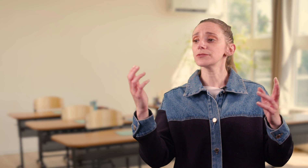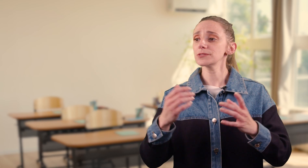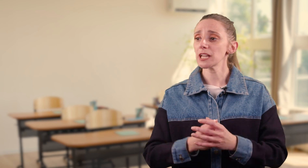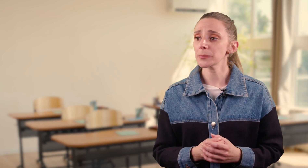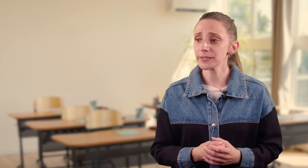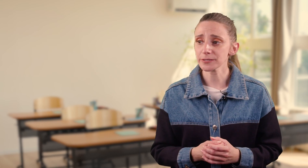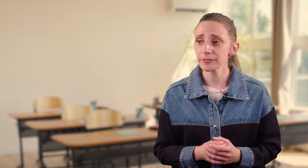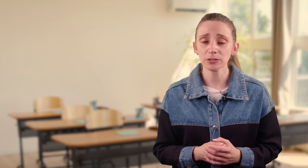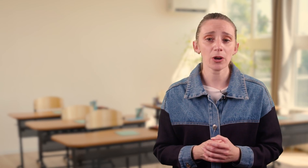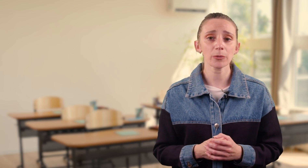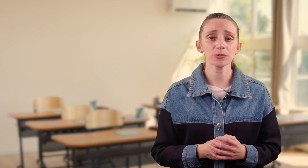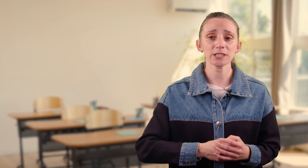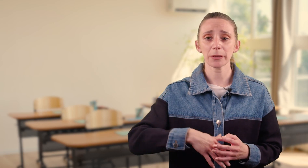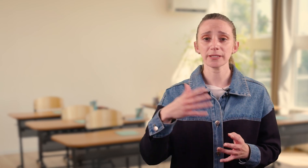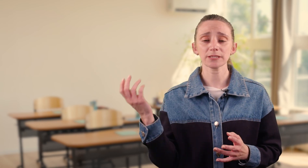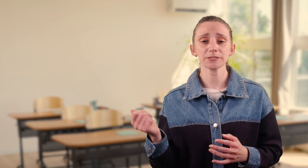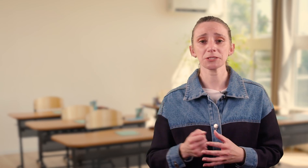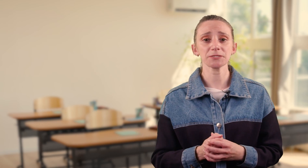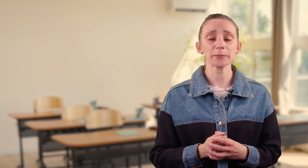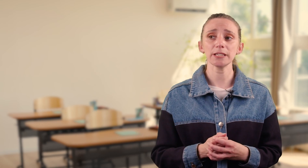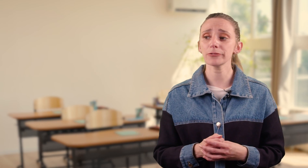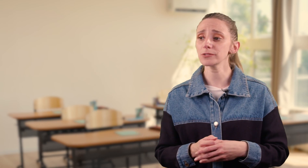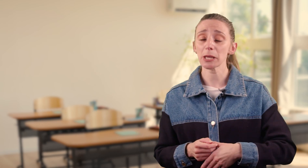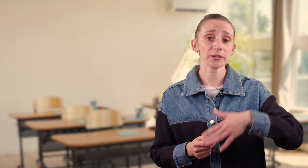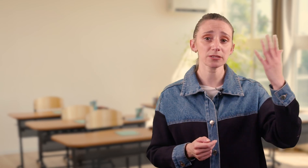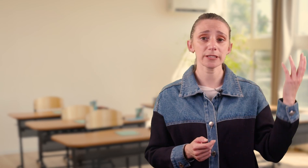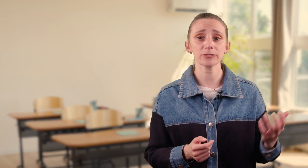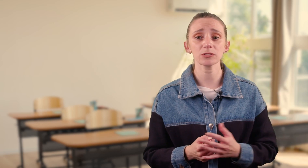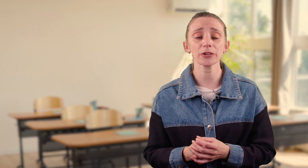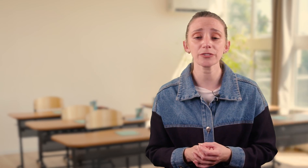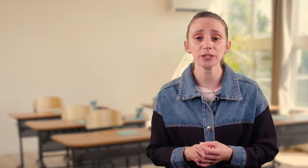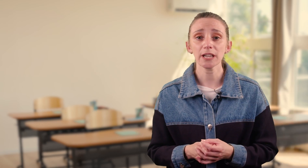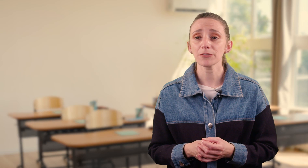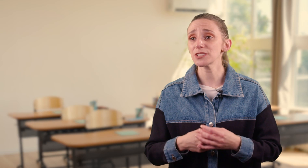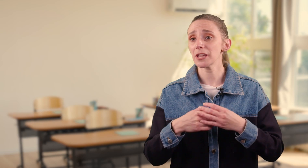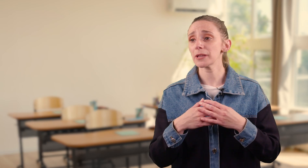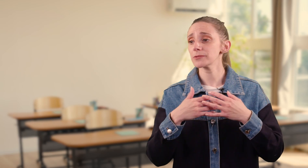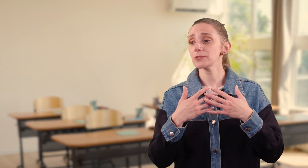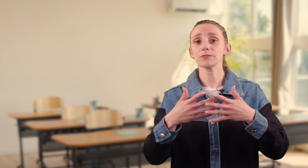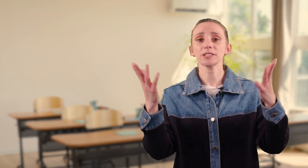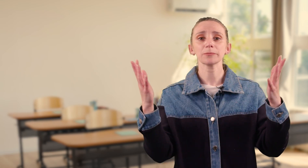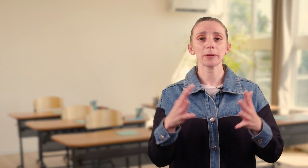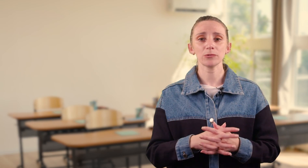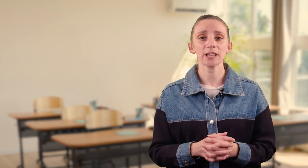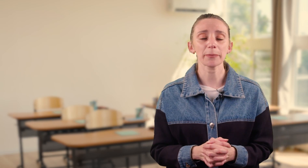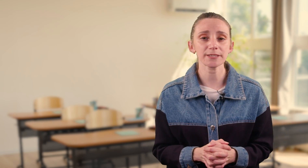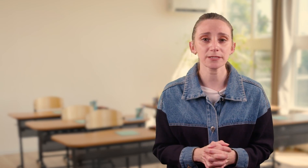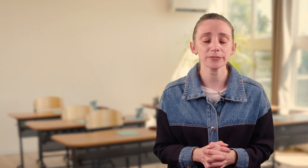vous avez présenté votre homme, vous avez présenté votre famille, vous avez présenté vos enfants, vous êtes même amusé à présenter